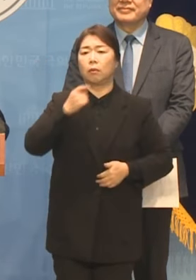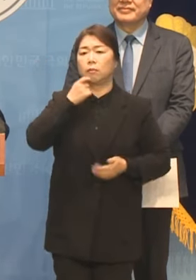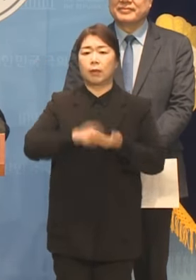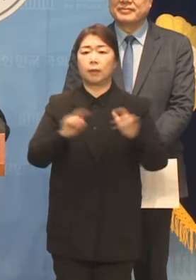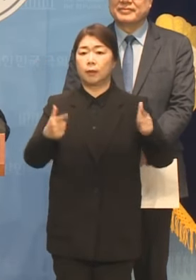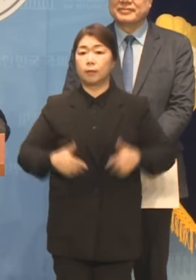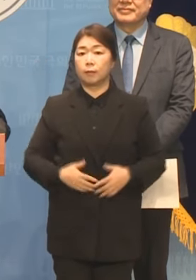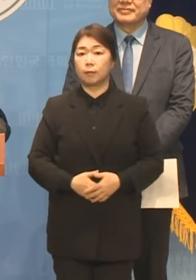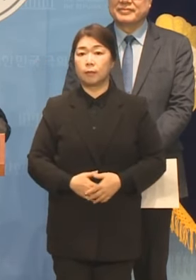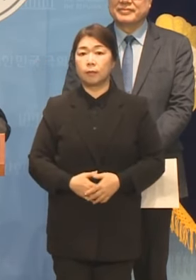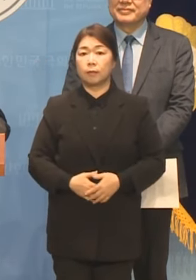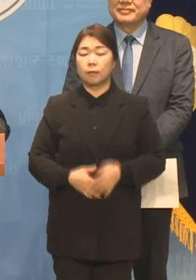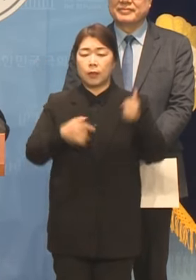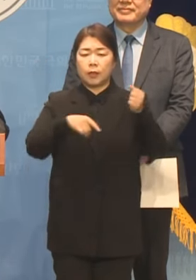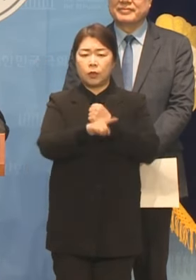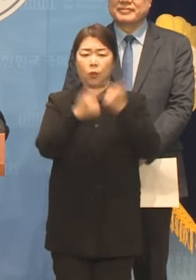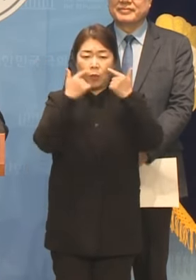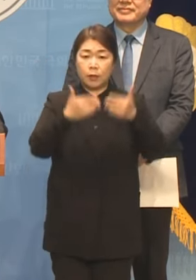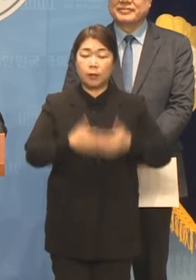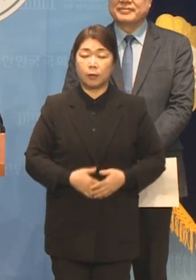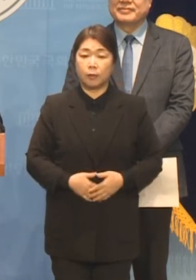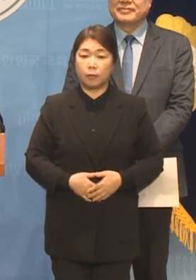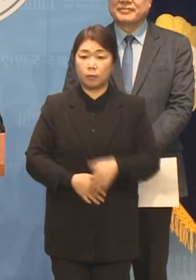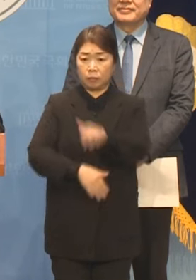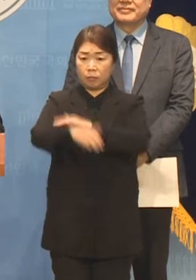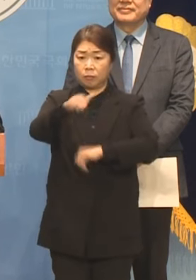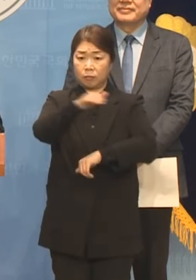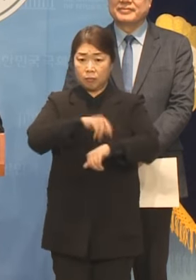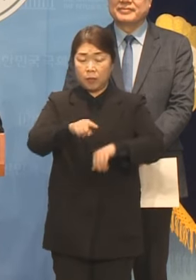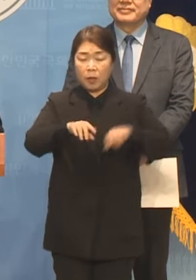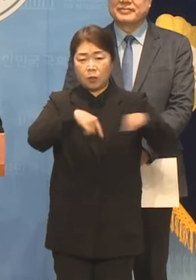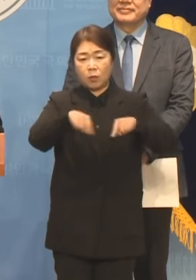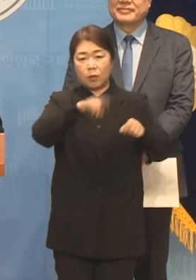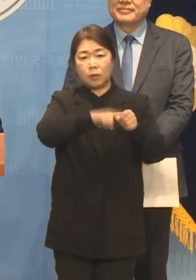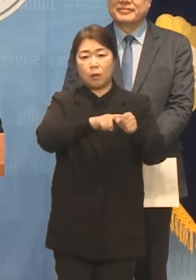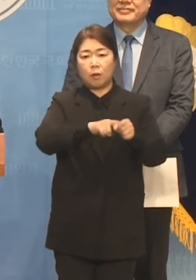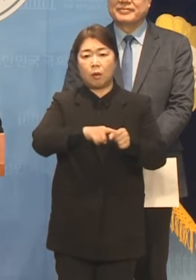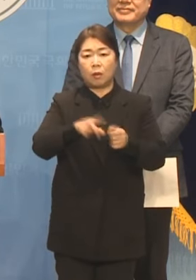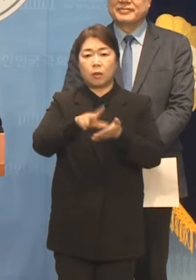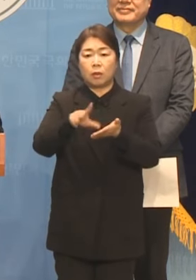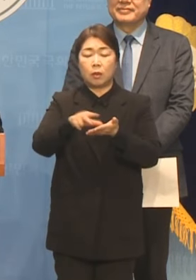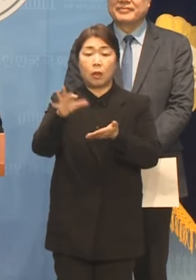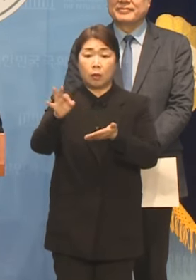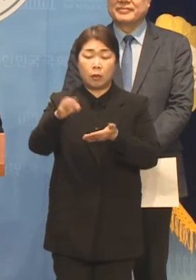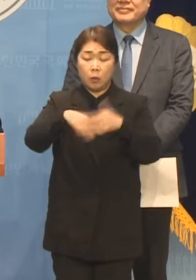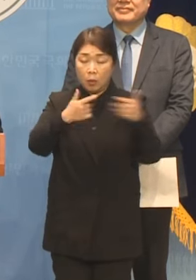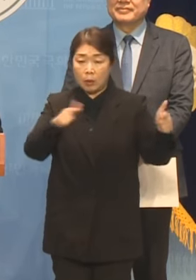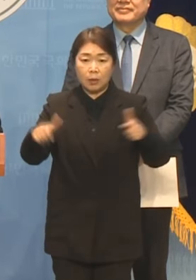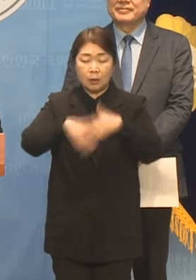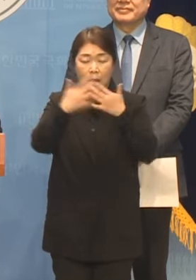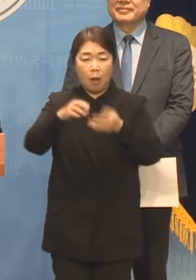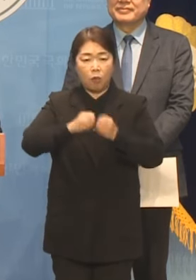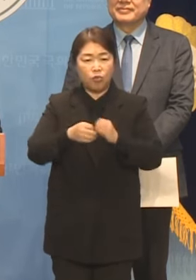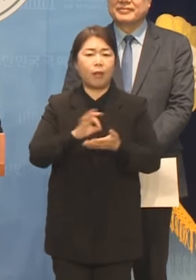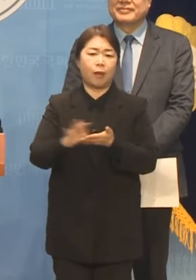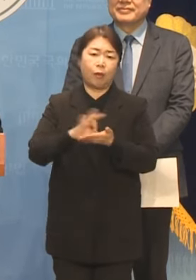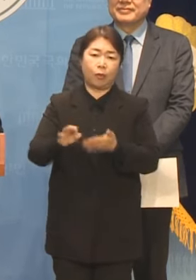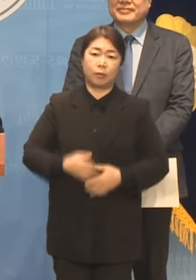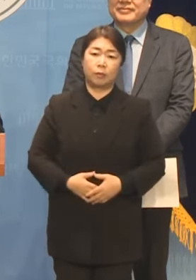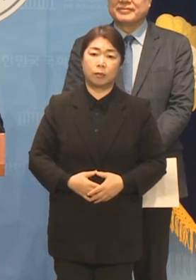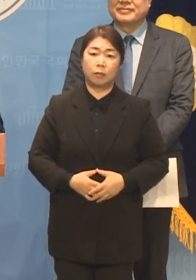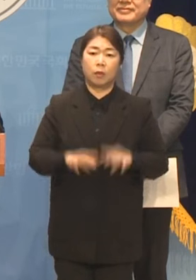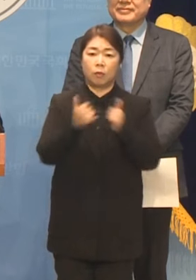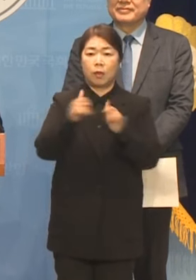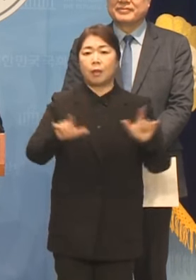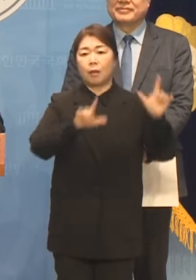그렇지니다이가 분명합니다 거대양당이 정치적 자원을 엉뚱한 곳에 쓰고 있습니다 상에 노지 않은